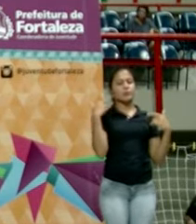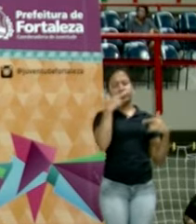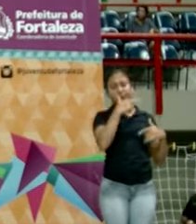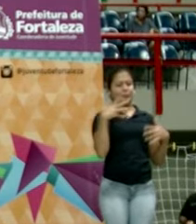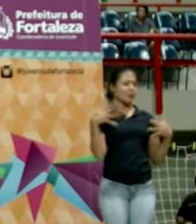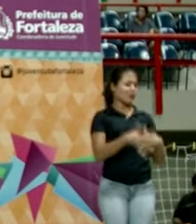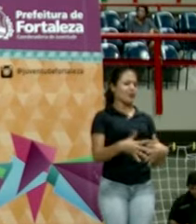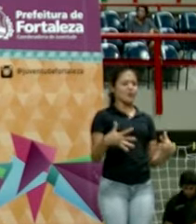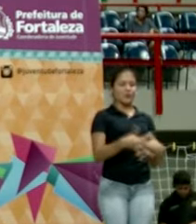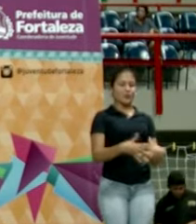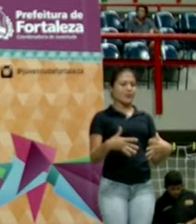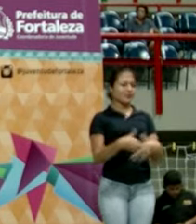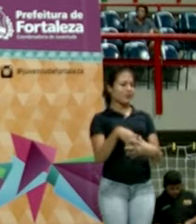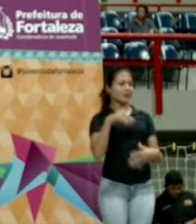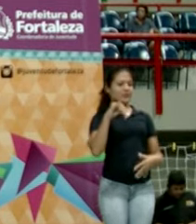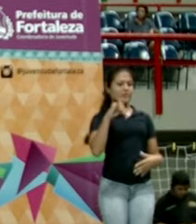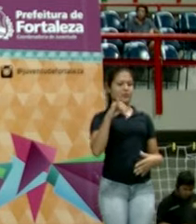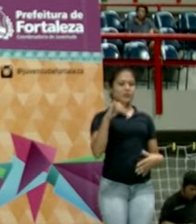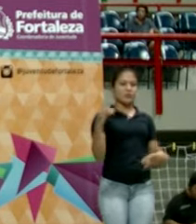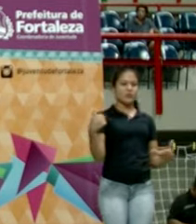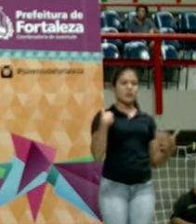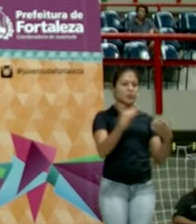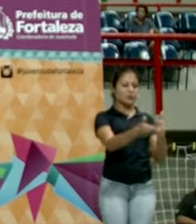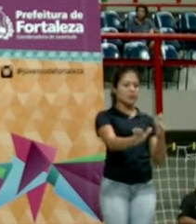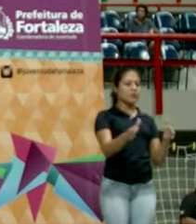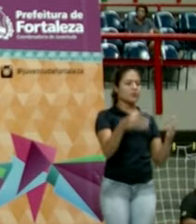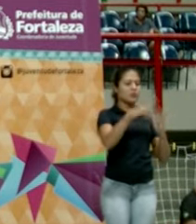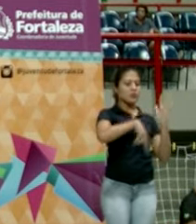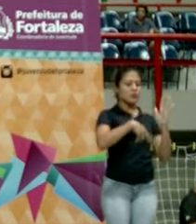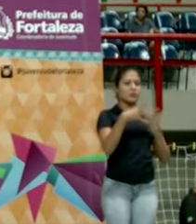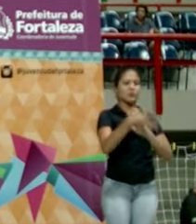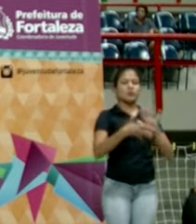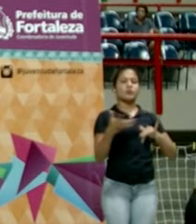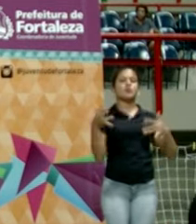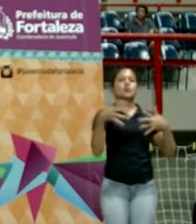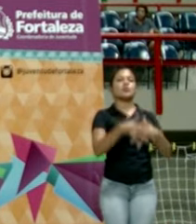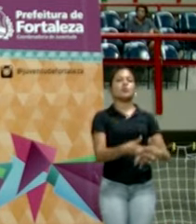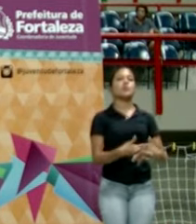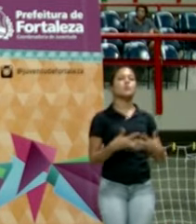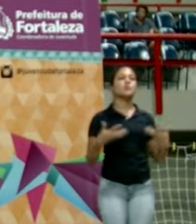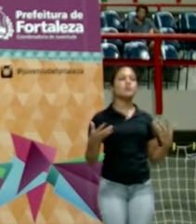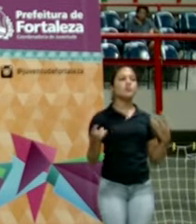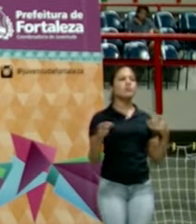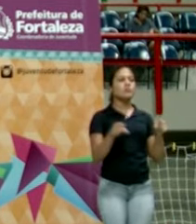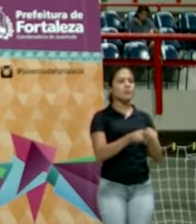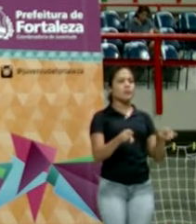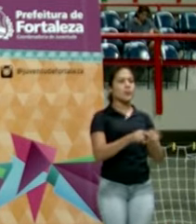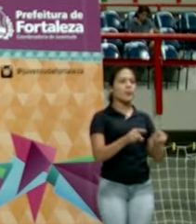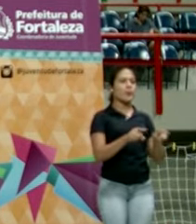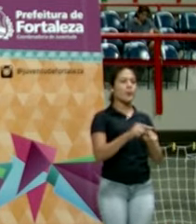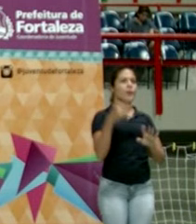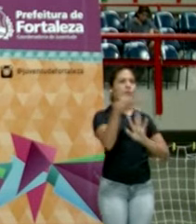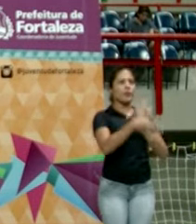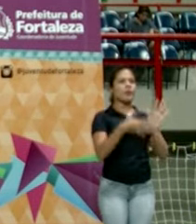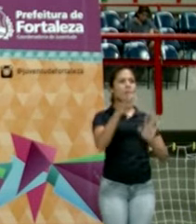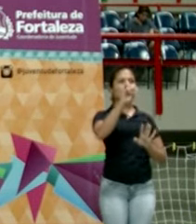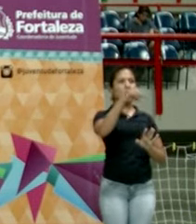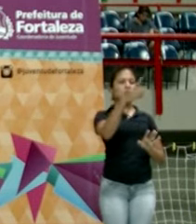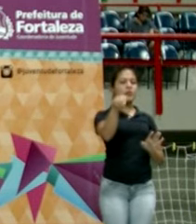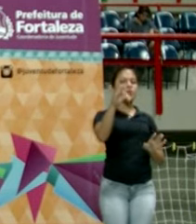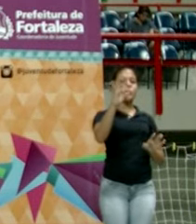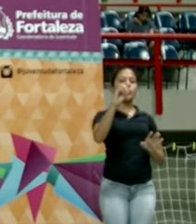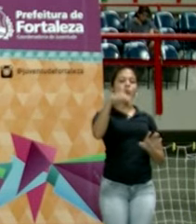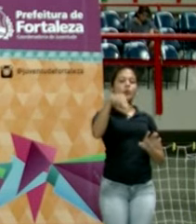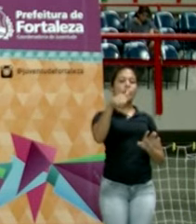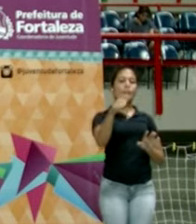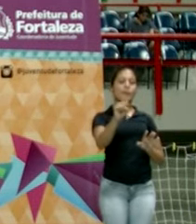né? Ia começar a ler o outro texto lá e misturei. Então, de acordo com o texto de São Tomás de Aquino, olha o que